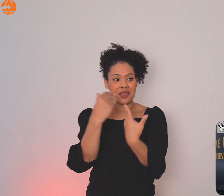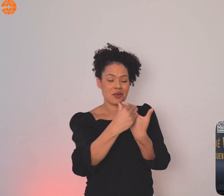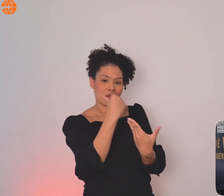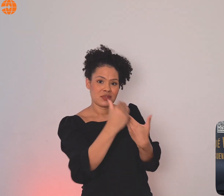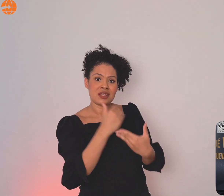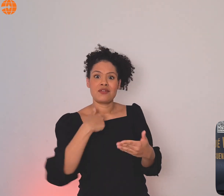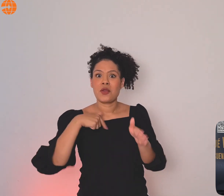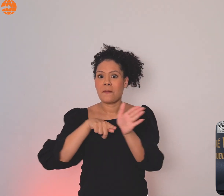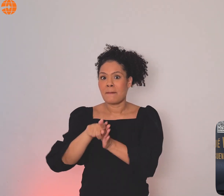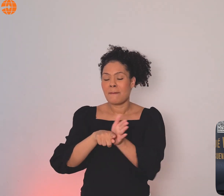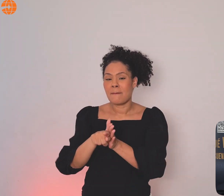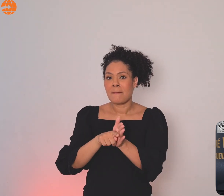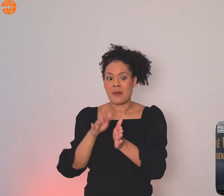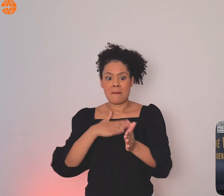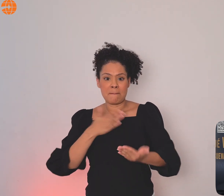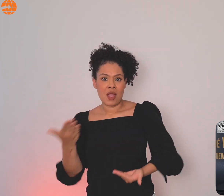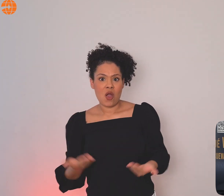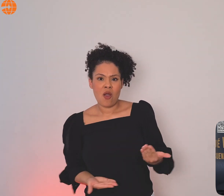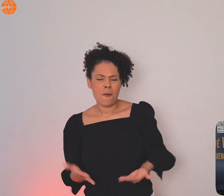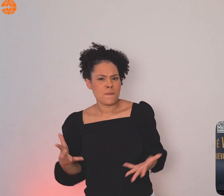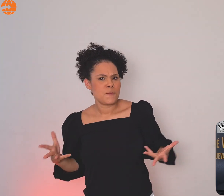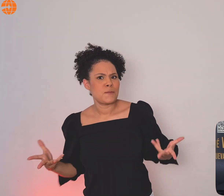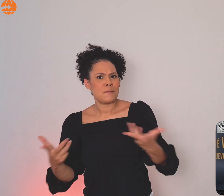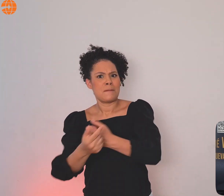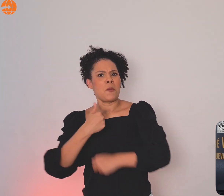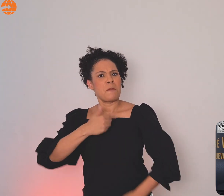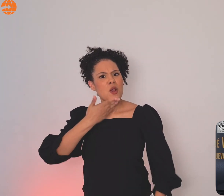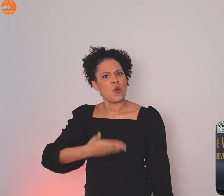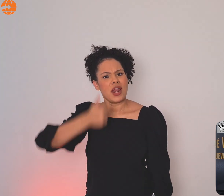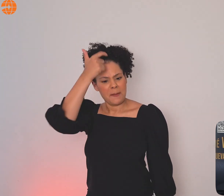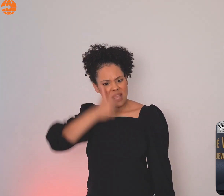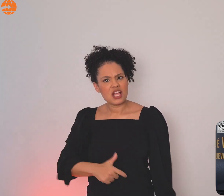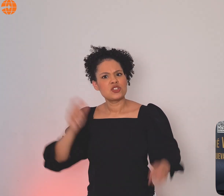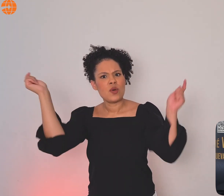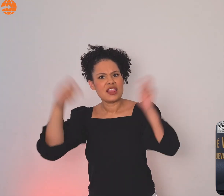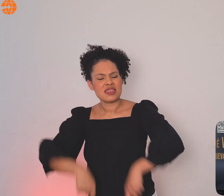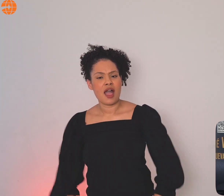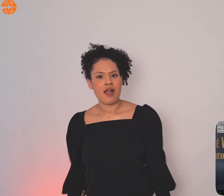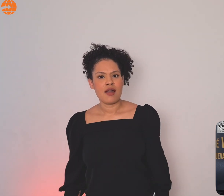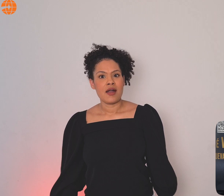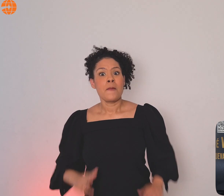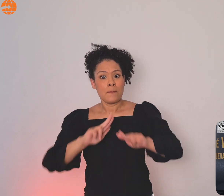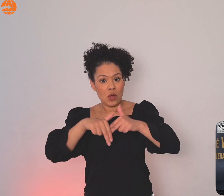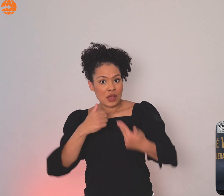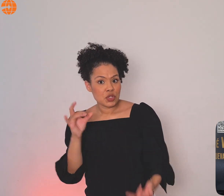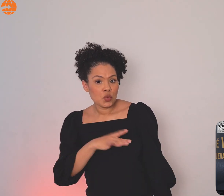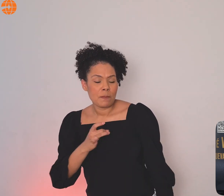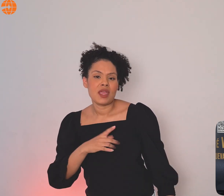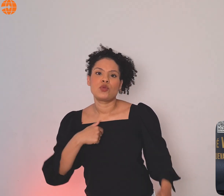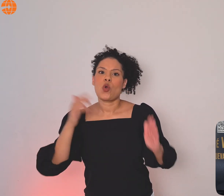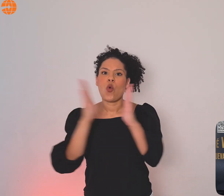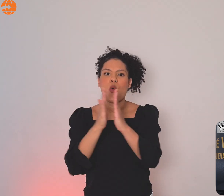mais qualidade ao meu serviço, por causa do medo eu melhorei como pessoa, por causa do medo eu orei mais.